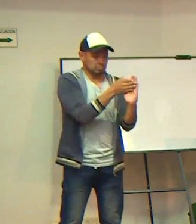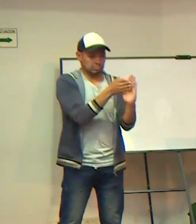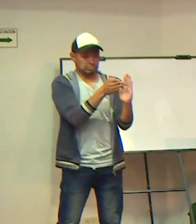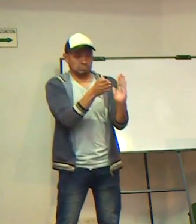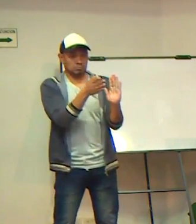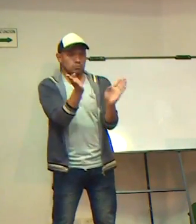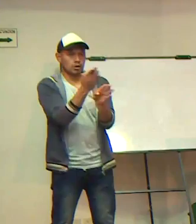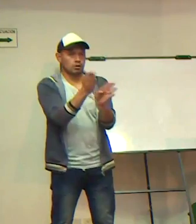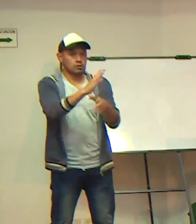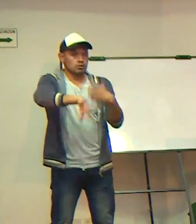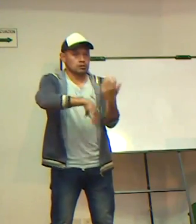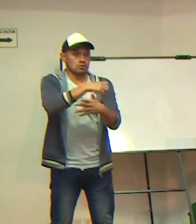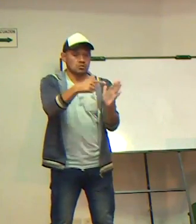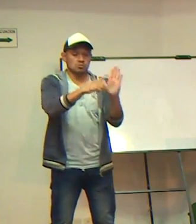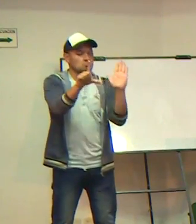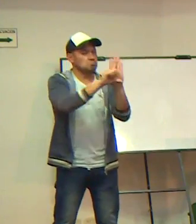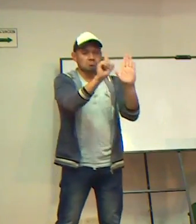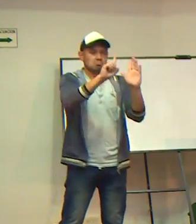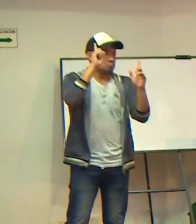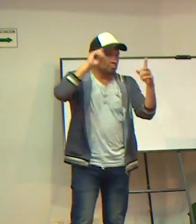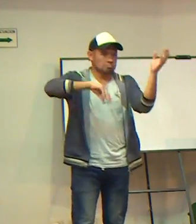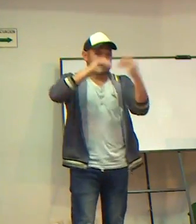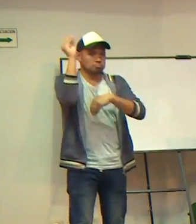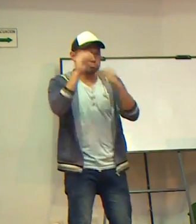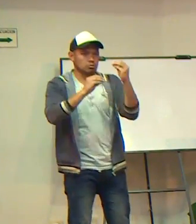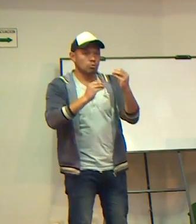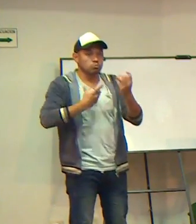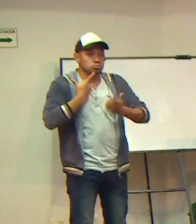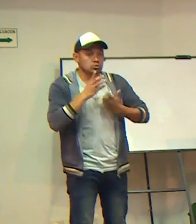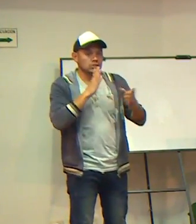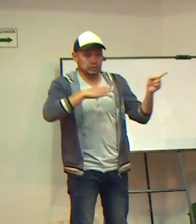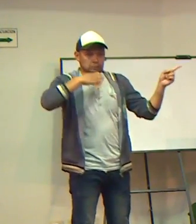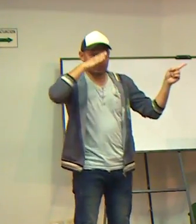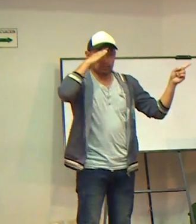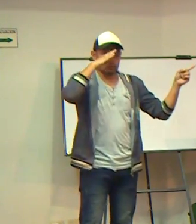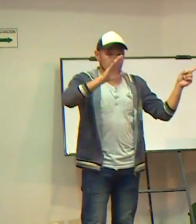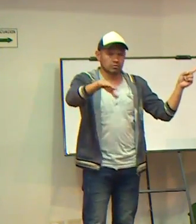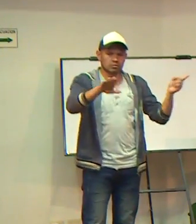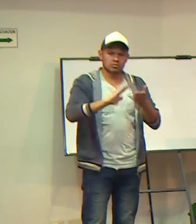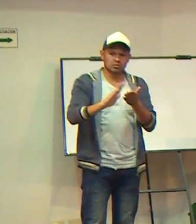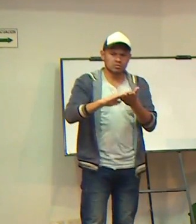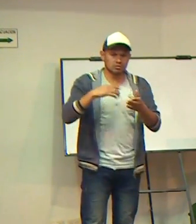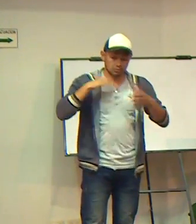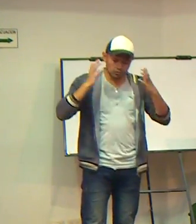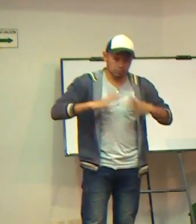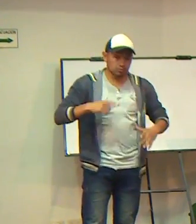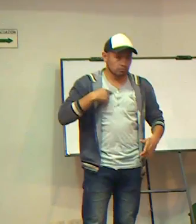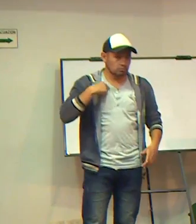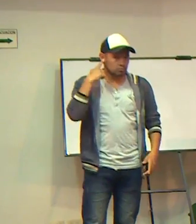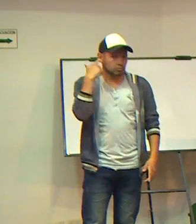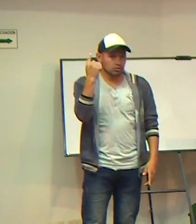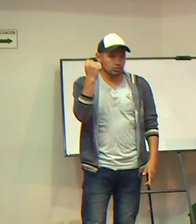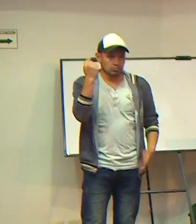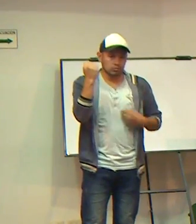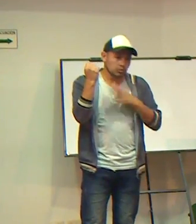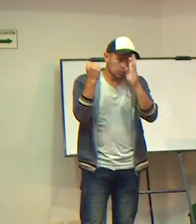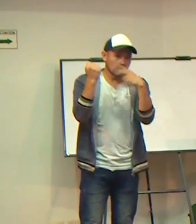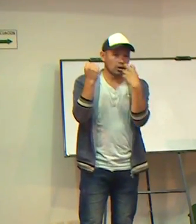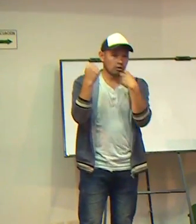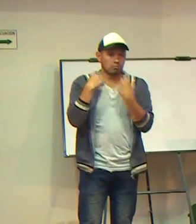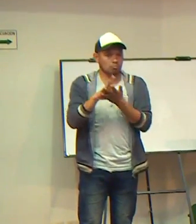2006 más o menos, en el transcurso de este tiempo, se presentaron ciertas problemáticas en cuanto al desacuerdo, al reconocimiento de la persona sorda. Entonces,